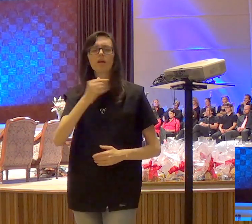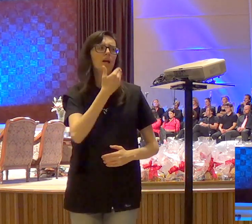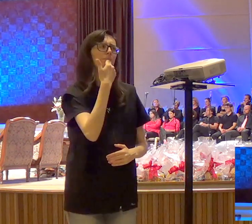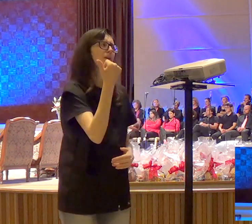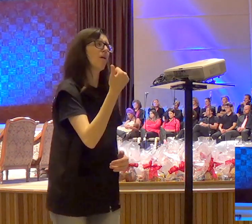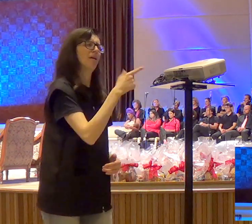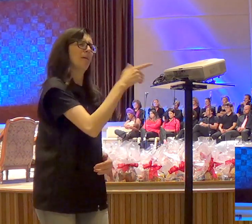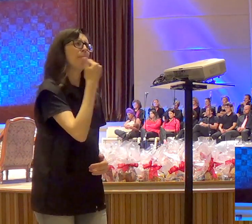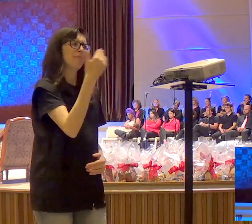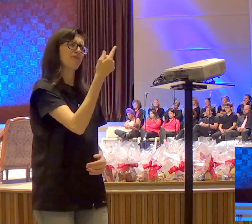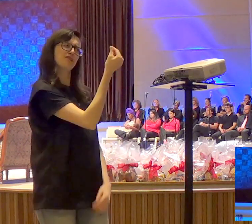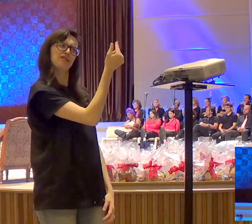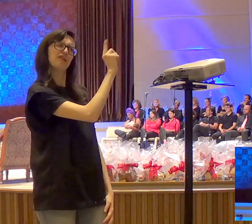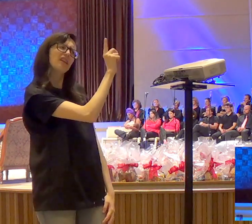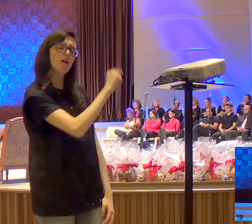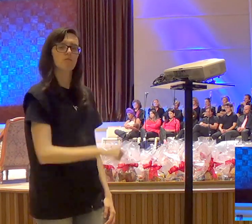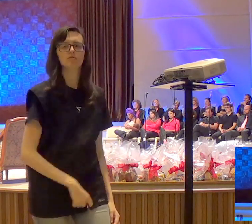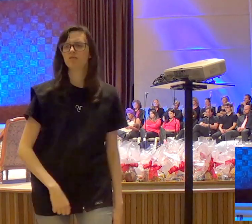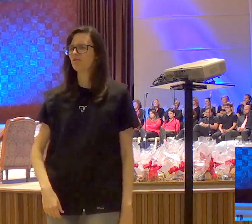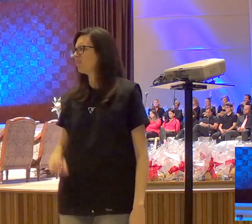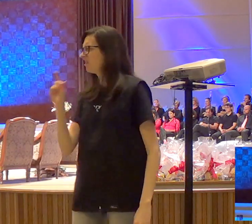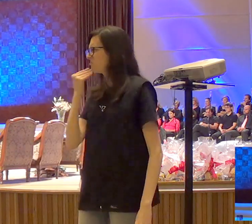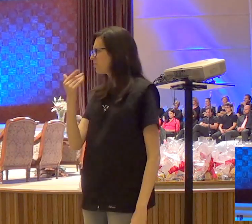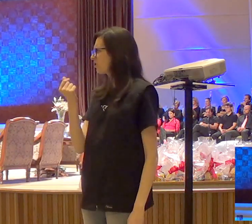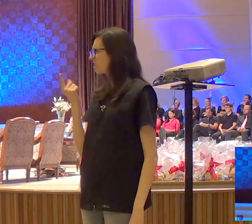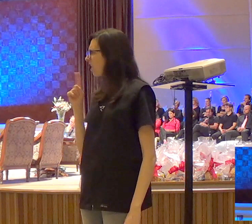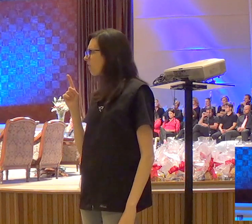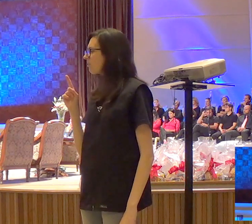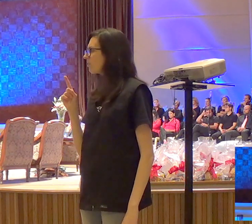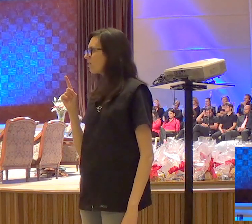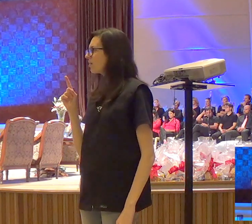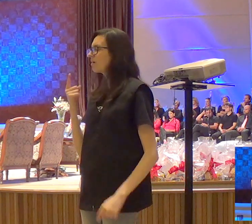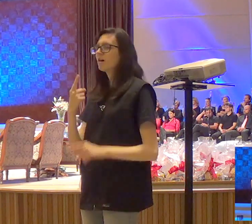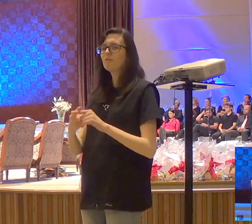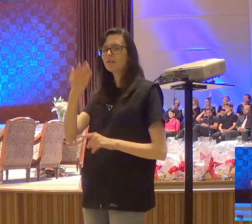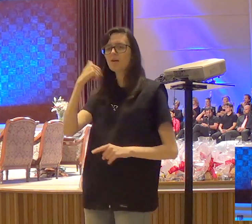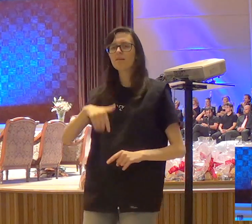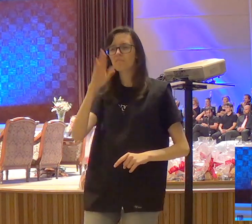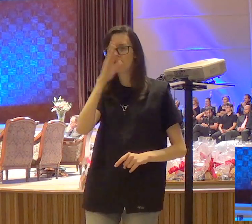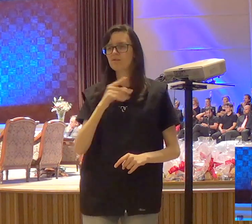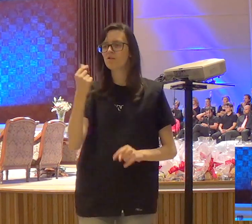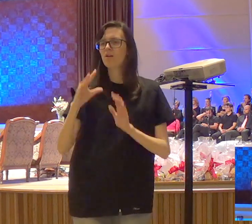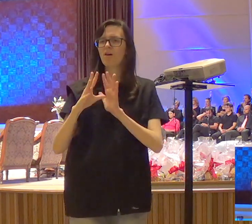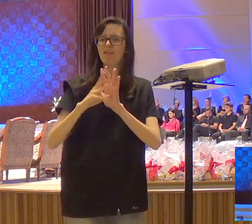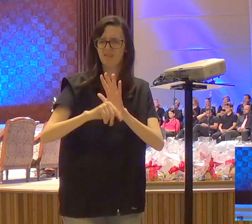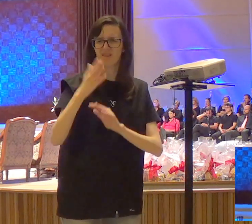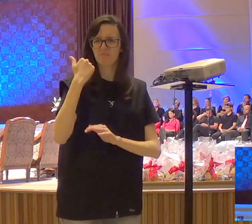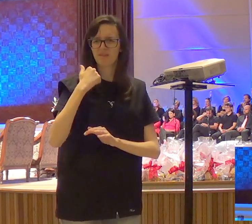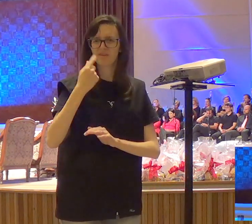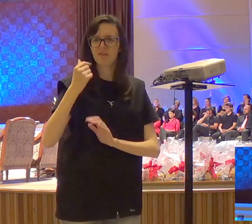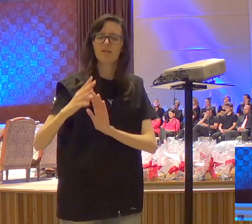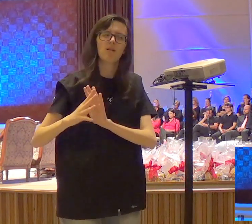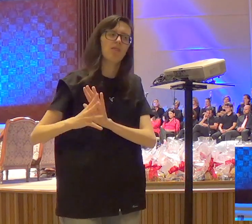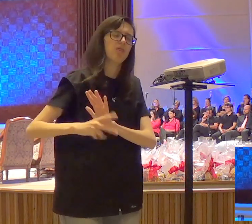pedir dinheiro. Because of the fear of corruption. Por causa do medo da corrupção e do desvio. So I will not ask for